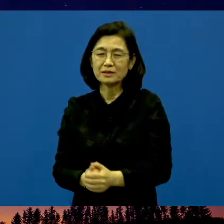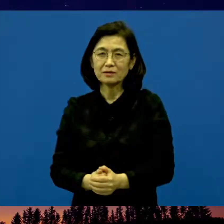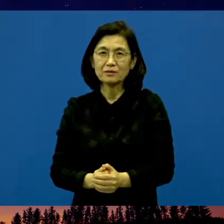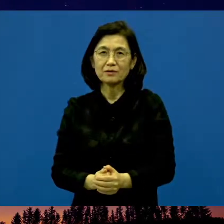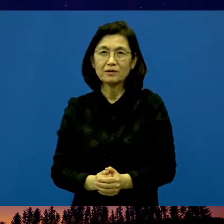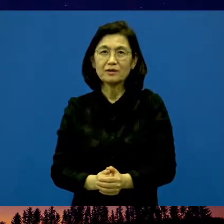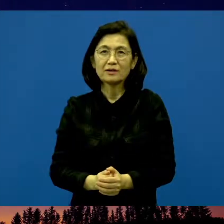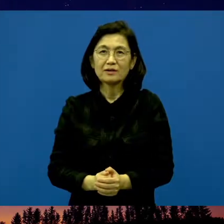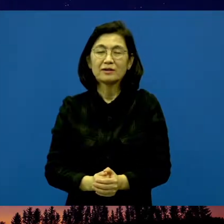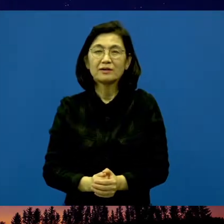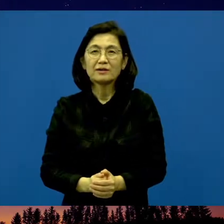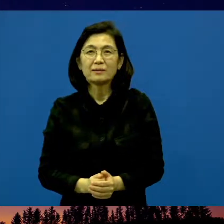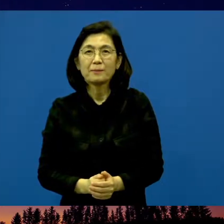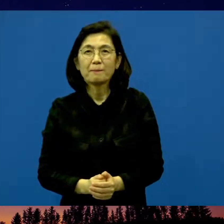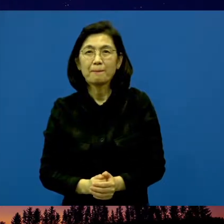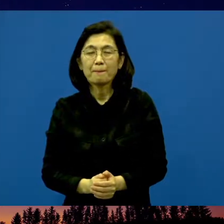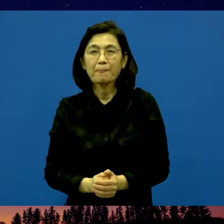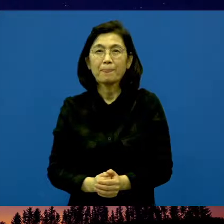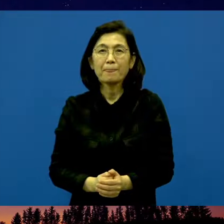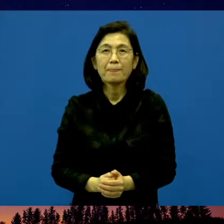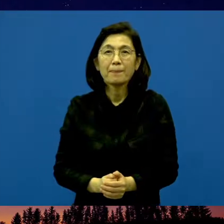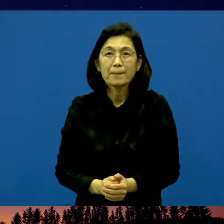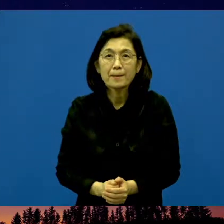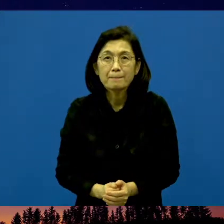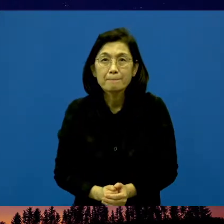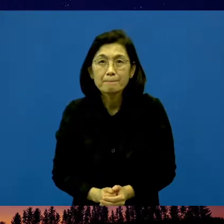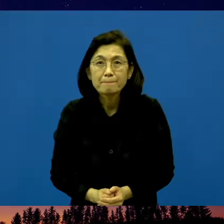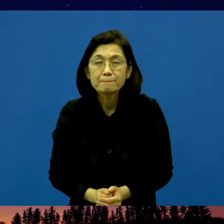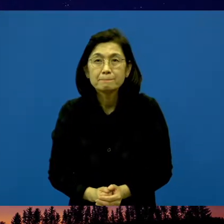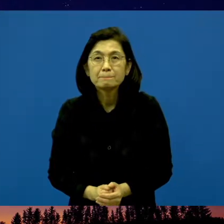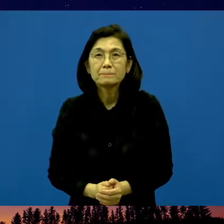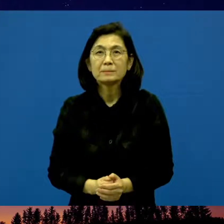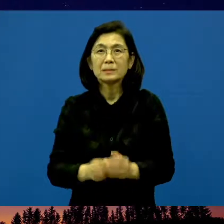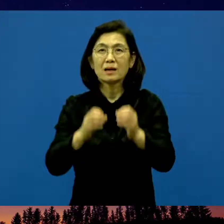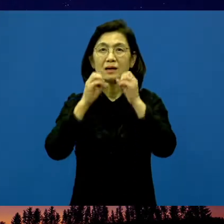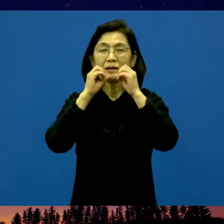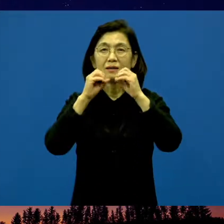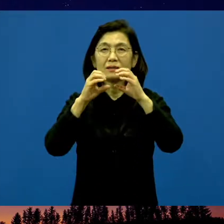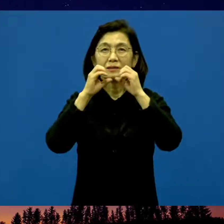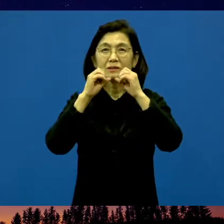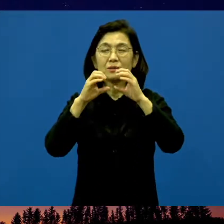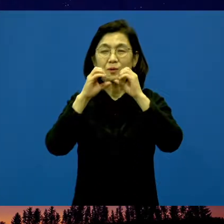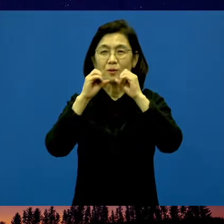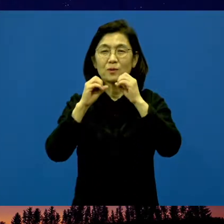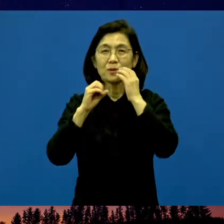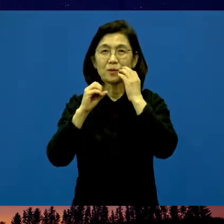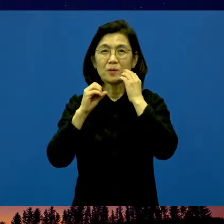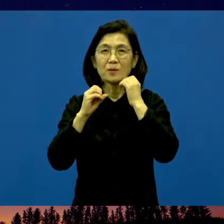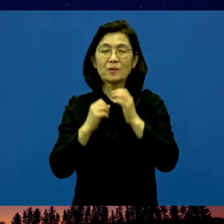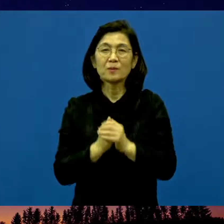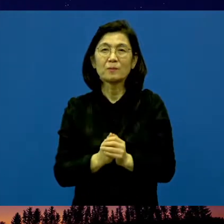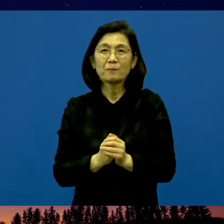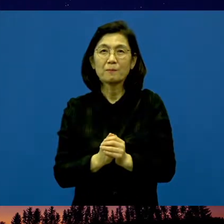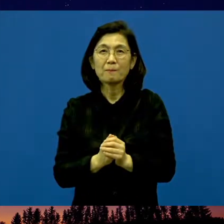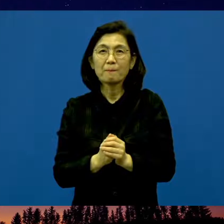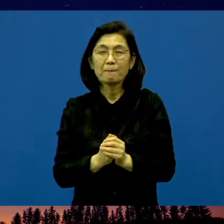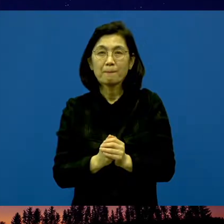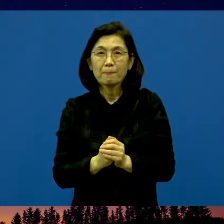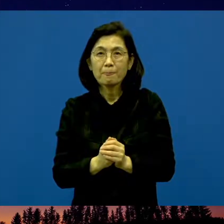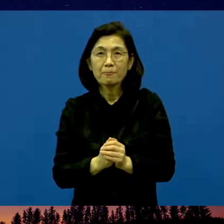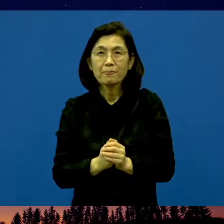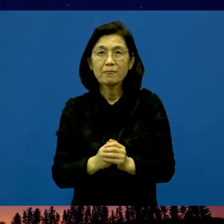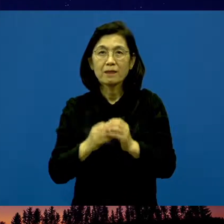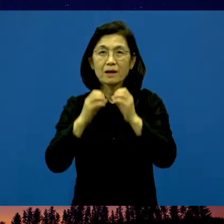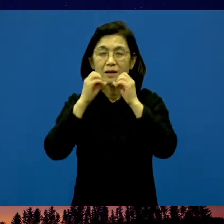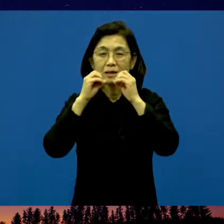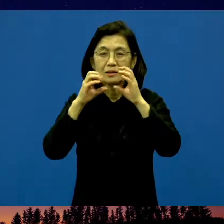세미나 이렇게 잘 안 오는 이유가 그날 잘못 가면 꽂히면 내가 아프리카 가야 될지 모른다는 거예요. 또 뭐 선교 세미나 아들하고